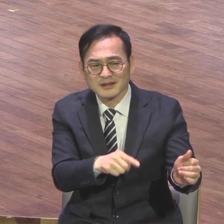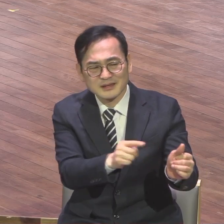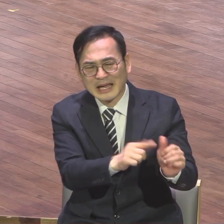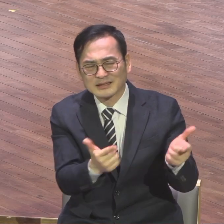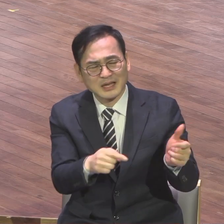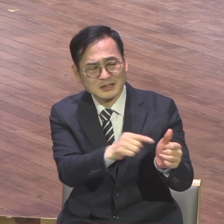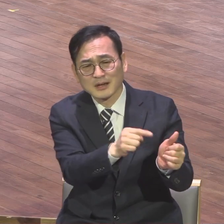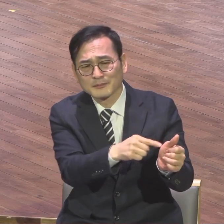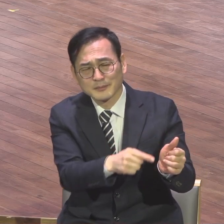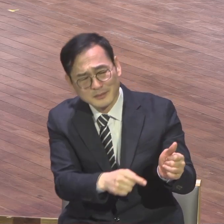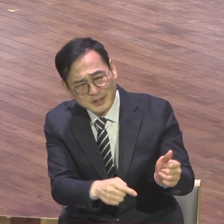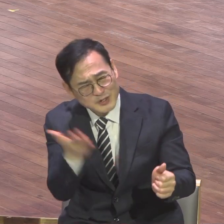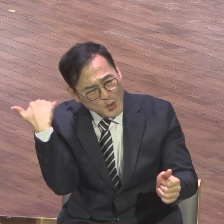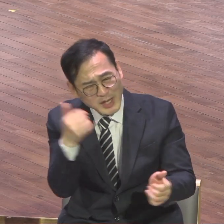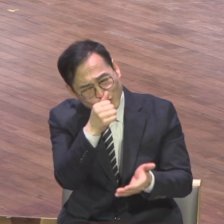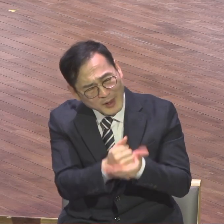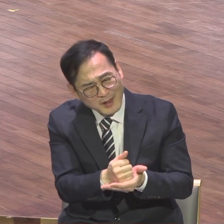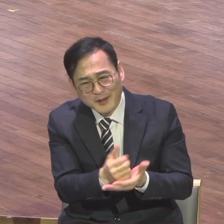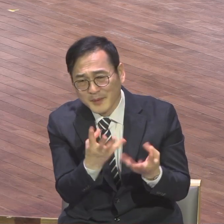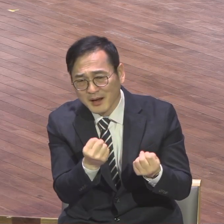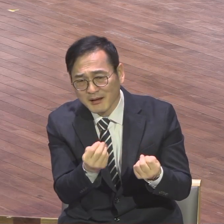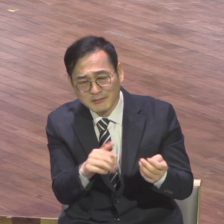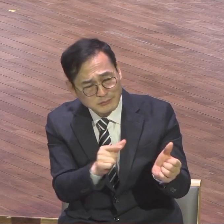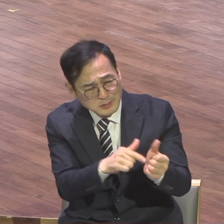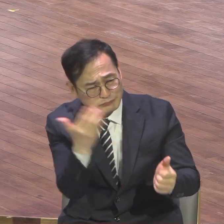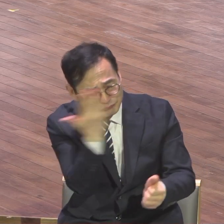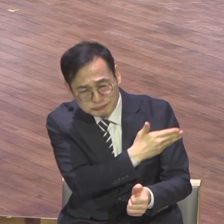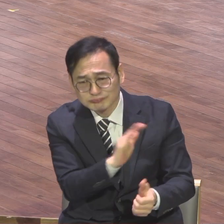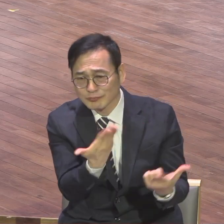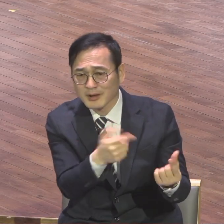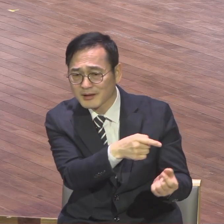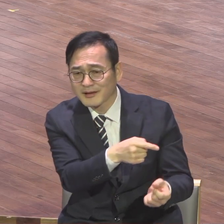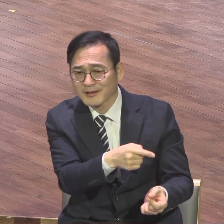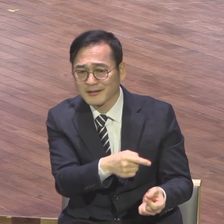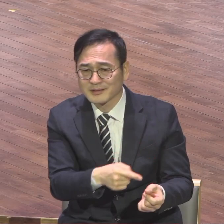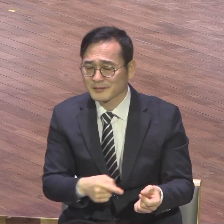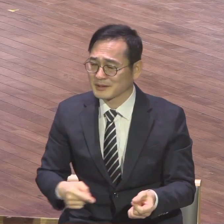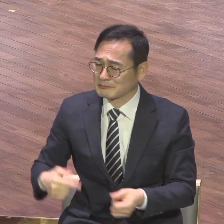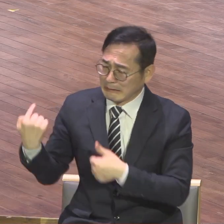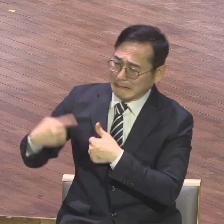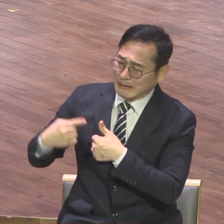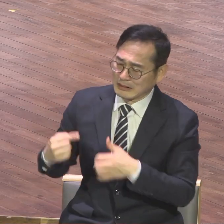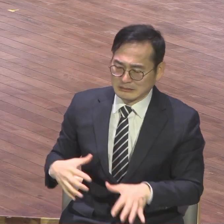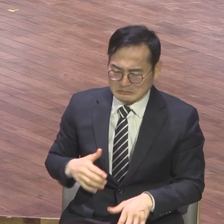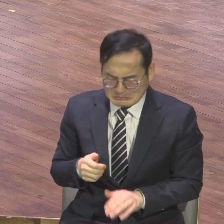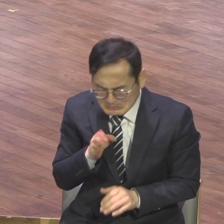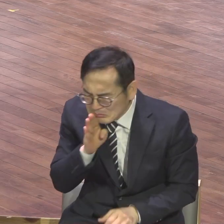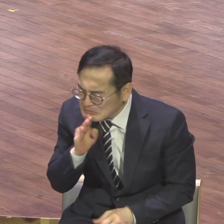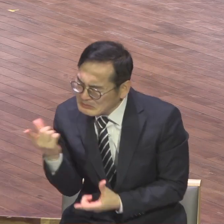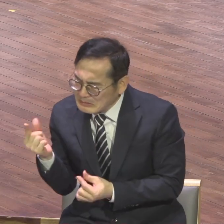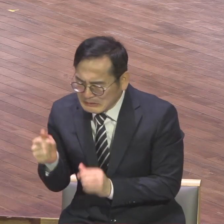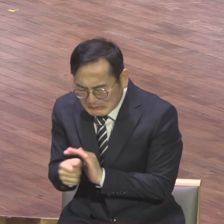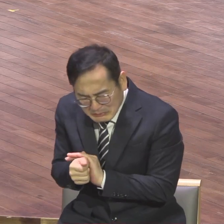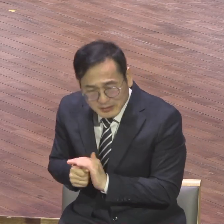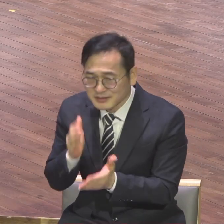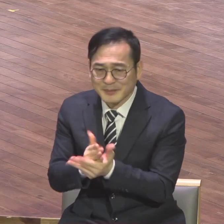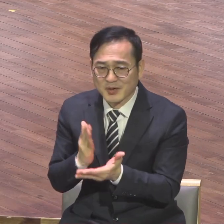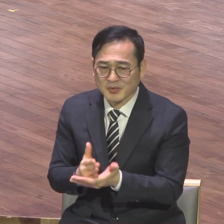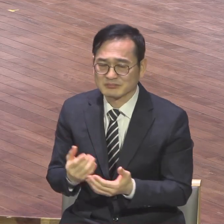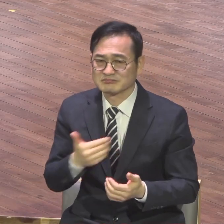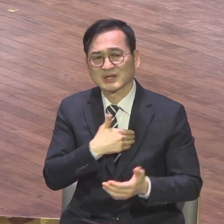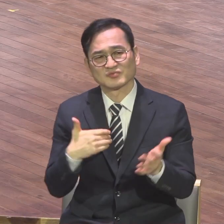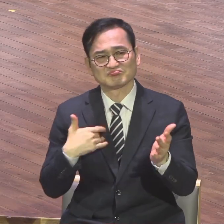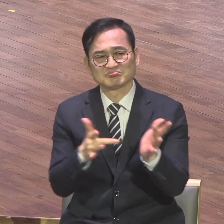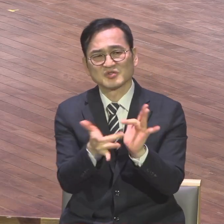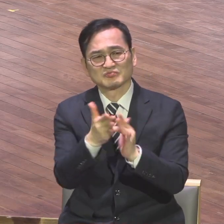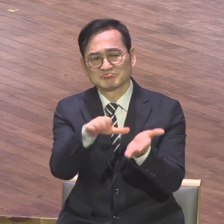것이 되었도다. 여기 모든 성도들 복음 안에 감추어진 복음의 놀라운 이것을 충분히 누리면서 그리스도의 절대 망대 세우시길